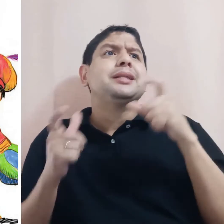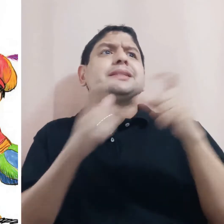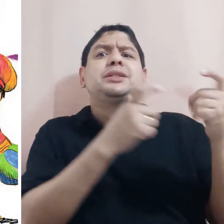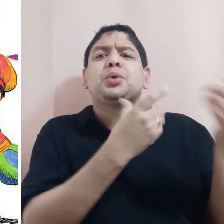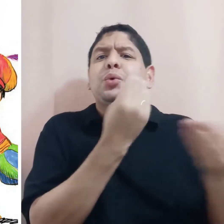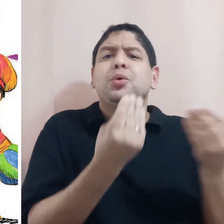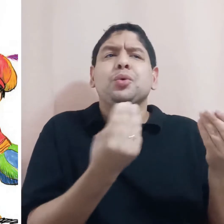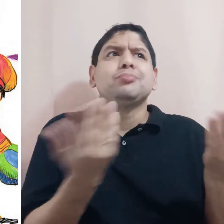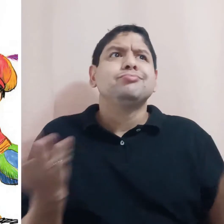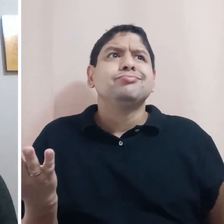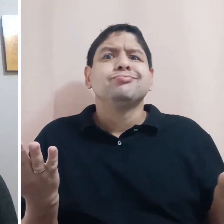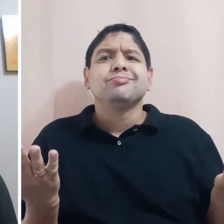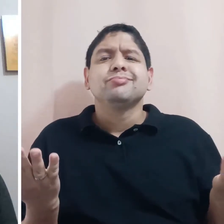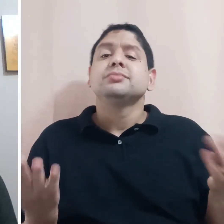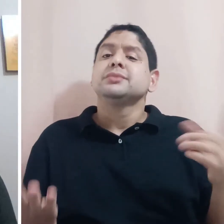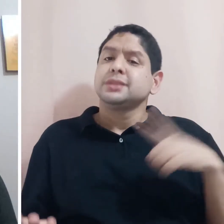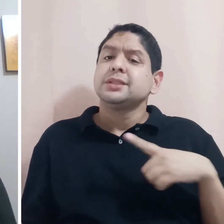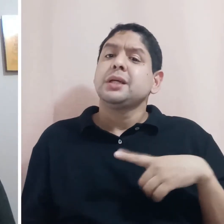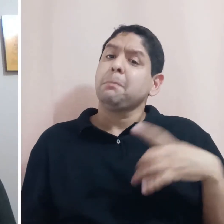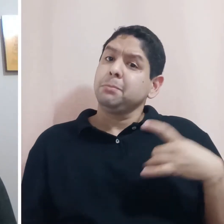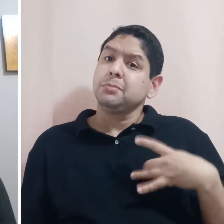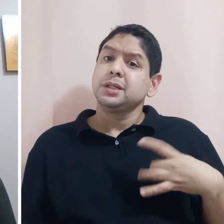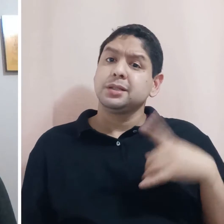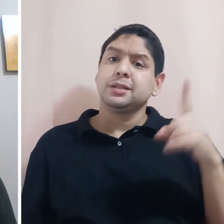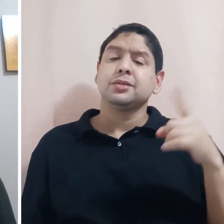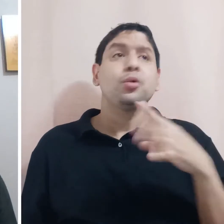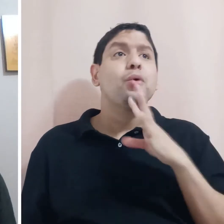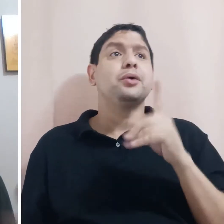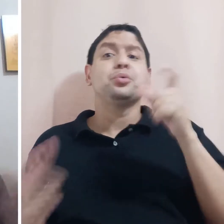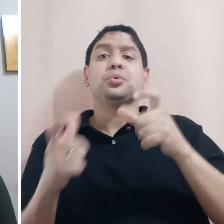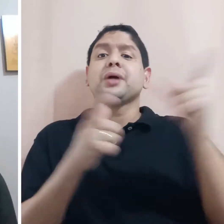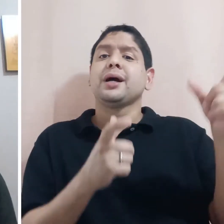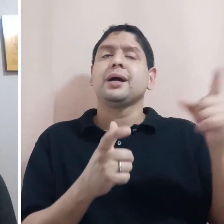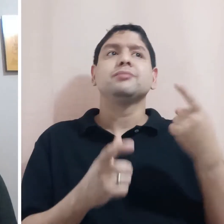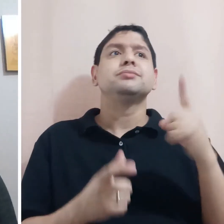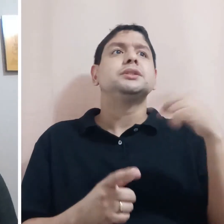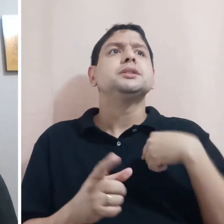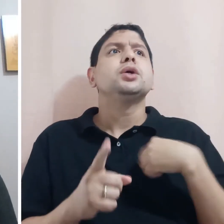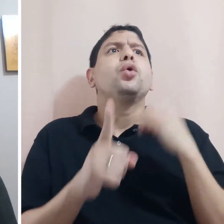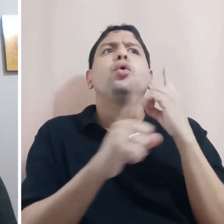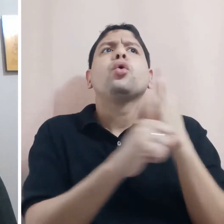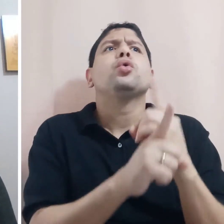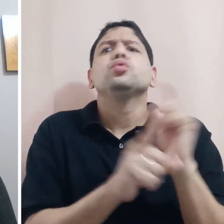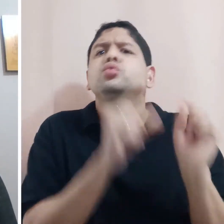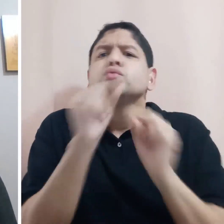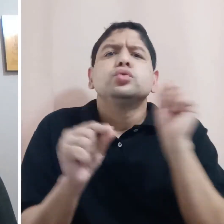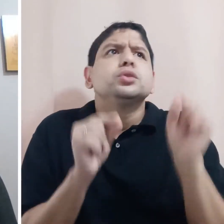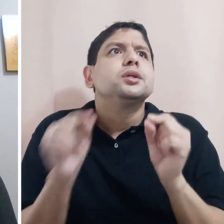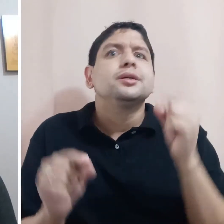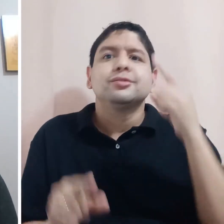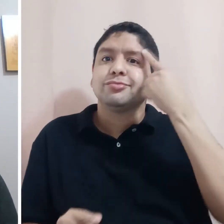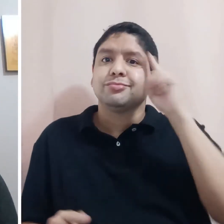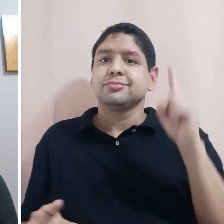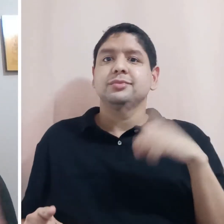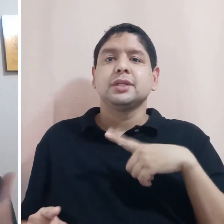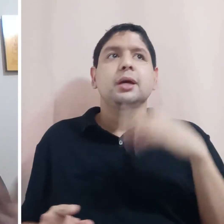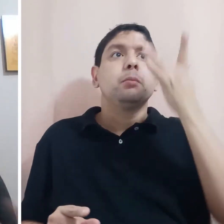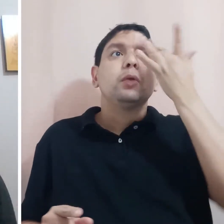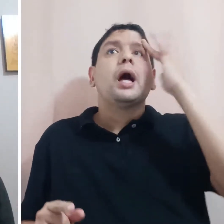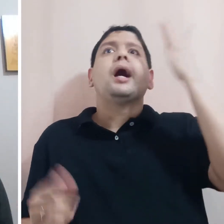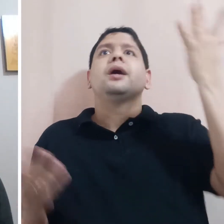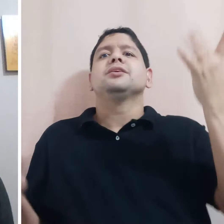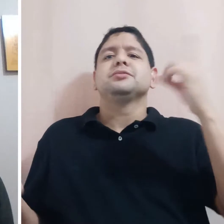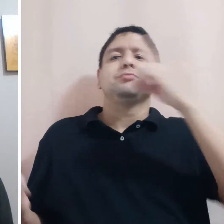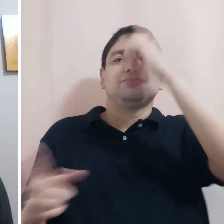não faziam viagens tão longas pelo oceano, Então, assim, existia um medo do desconhecido. O que será que